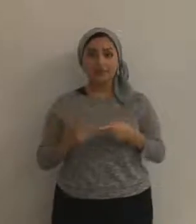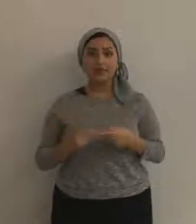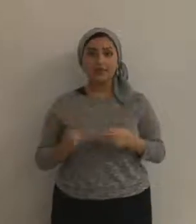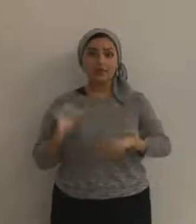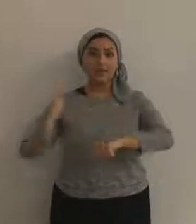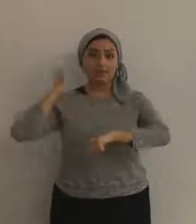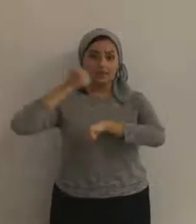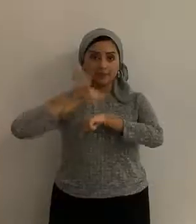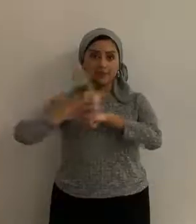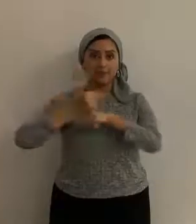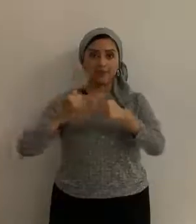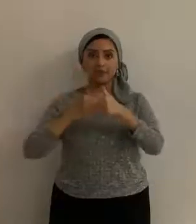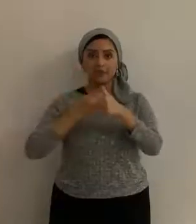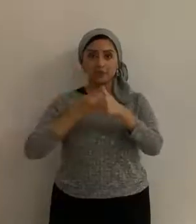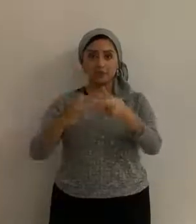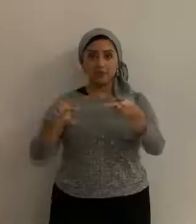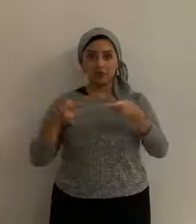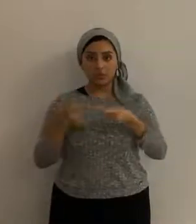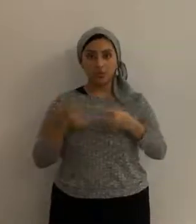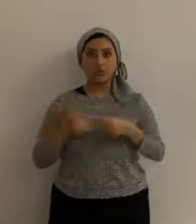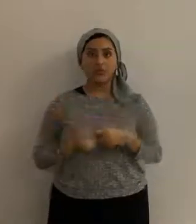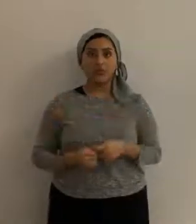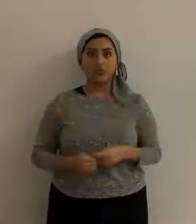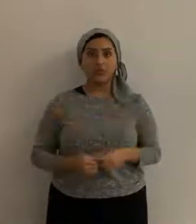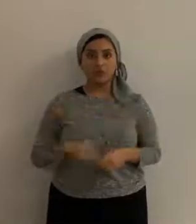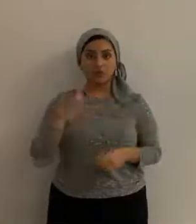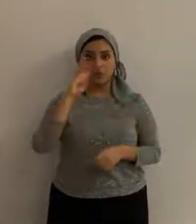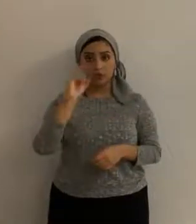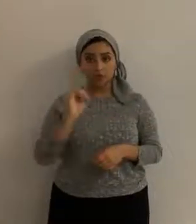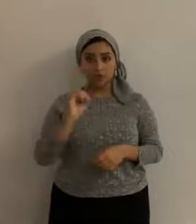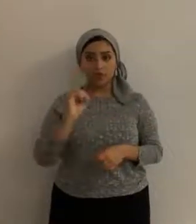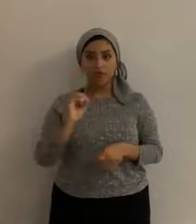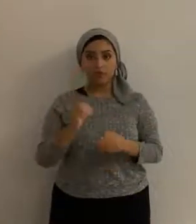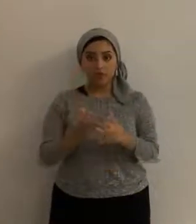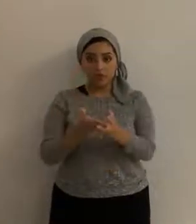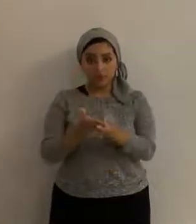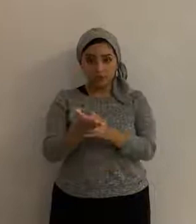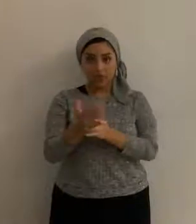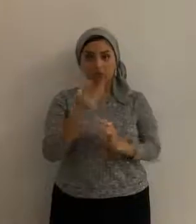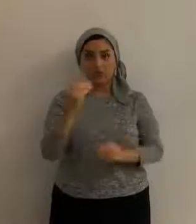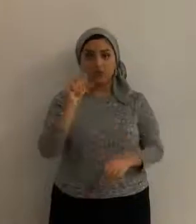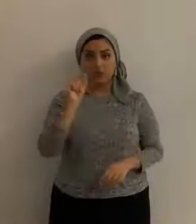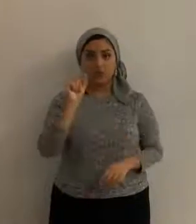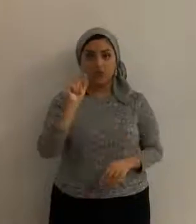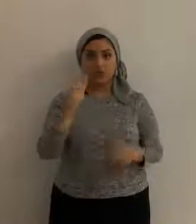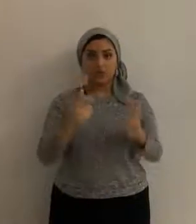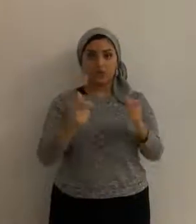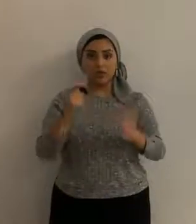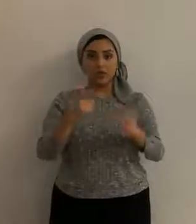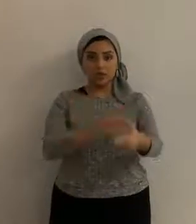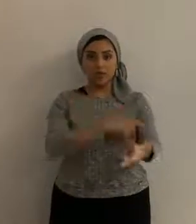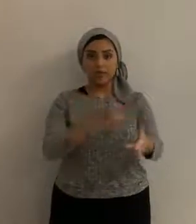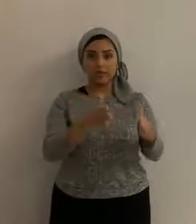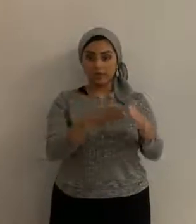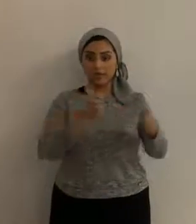sala principal, 40 codos de profundidad y 20 codos de ancho. Y el lugar